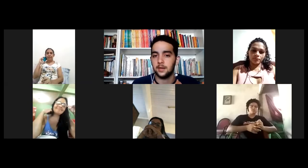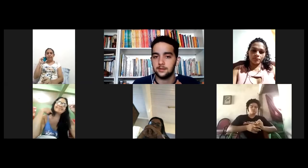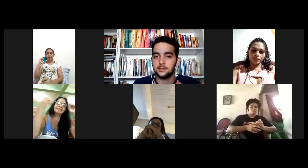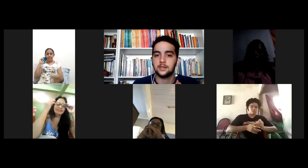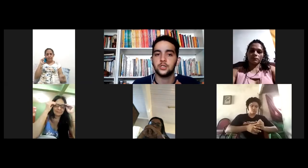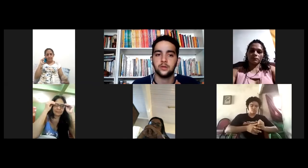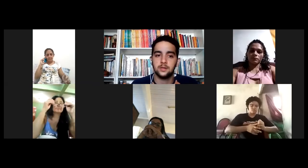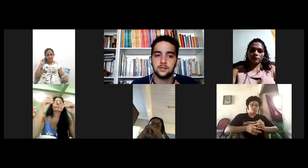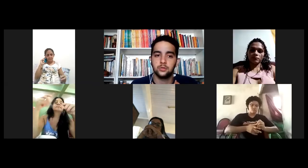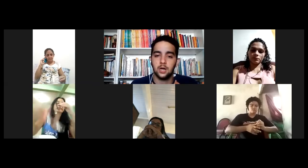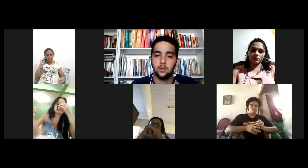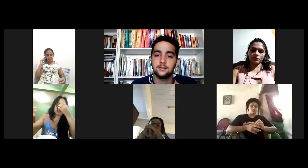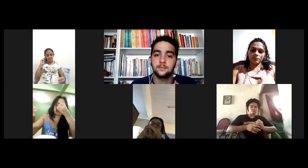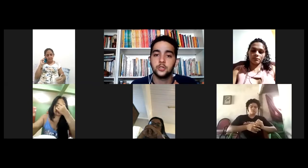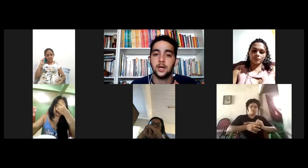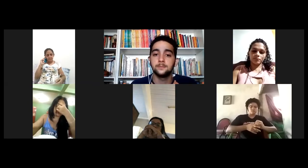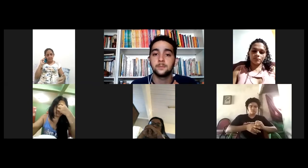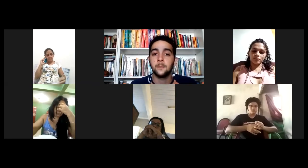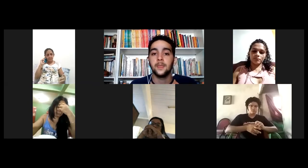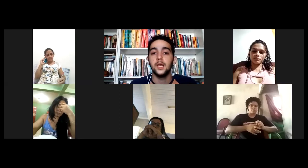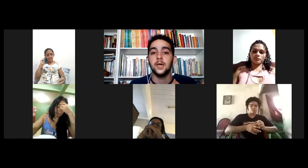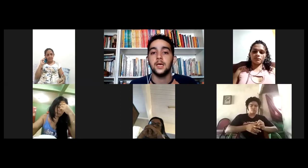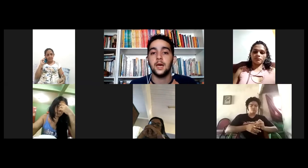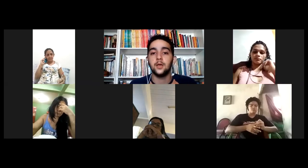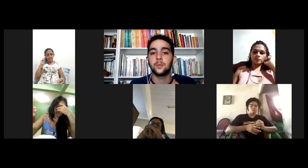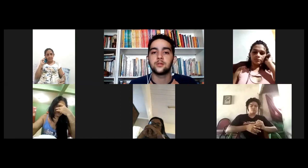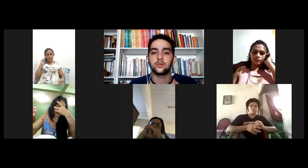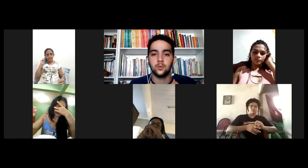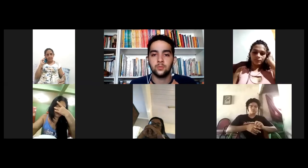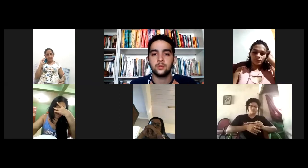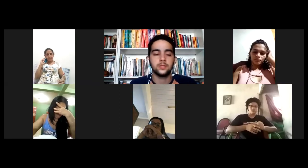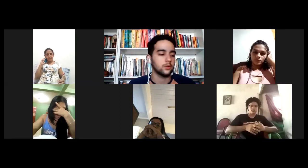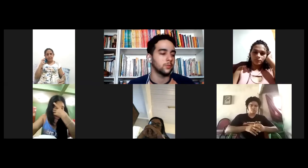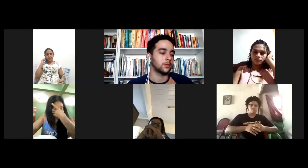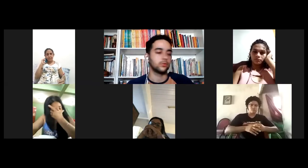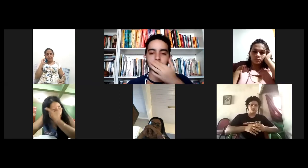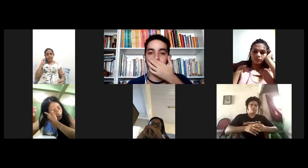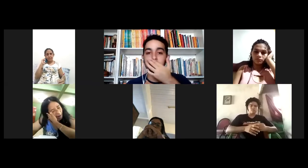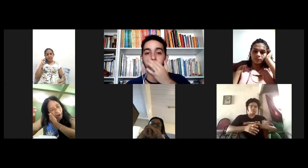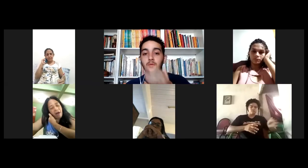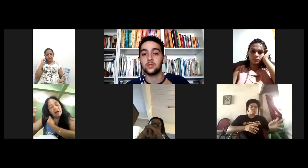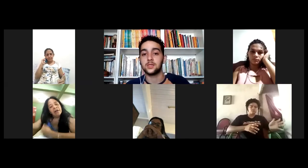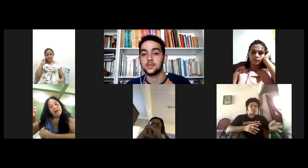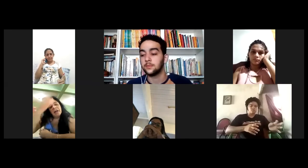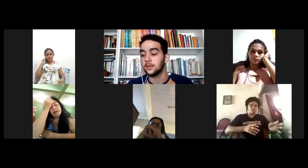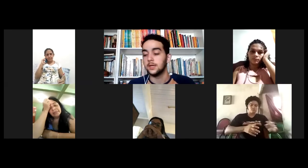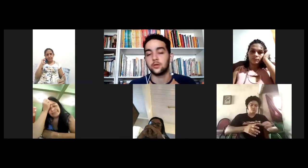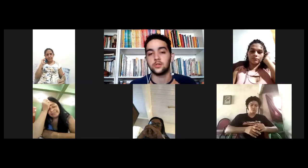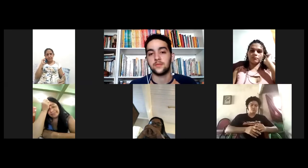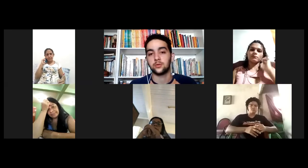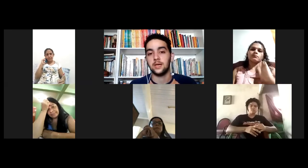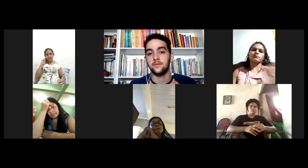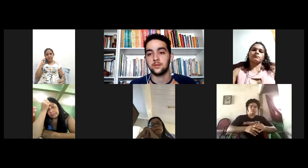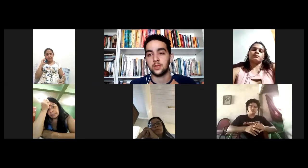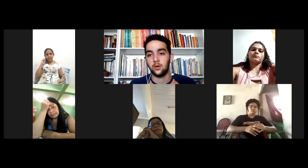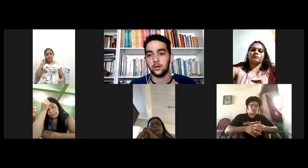2 meses que a gente está fazendo de aulas já. E aí eu preciso ter um certo método de avaliação com vocês. Então, a gente vai